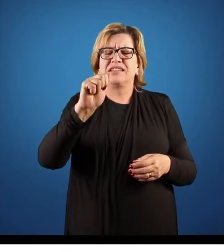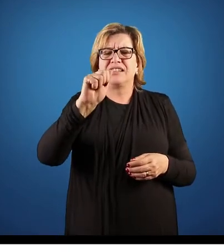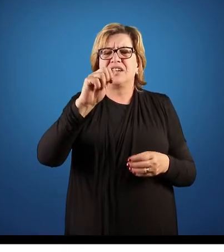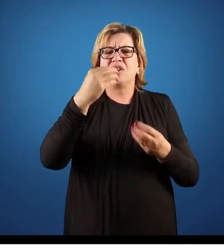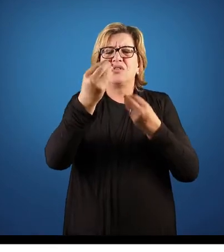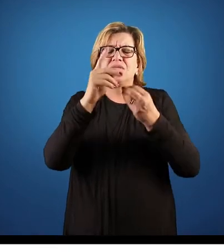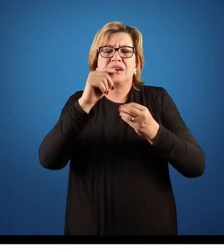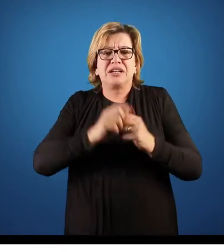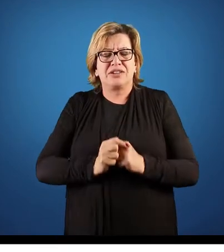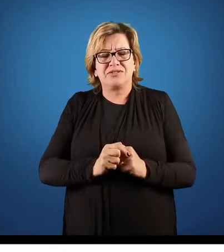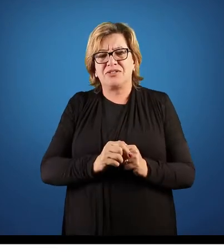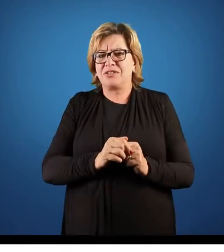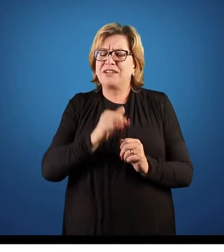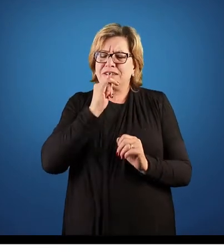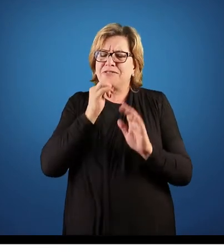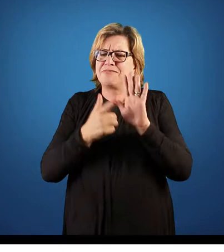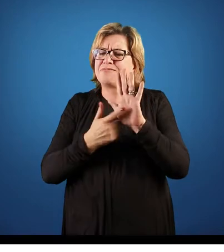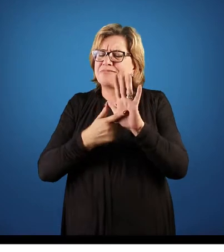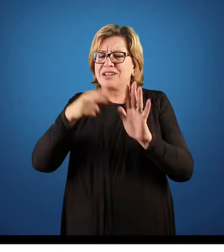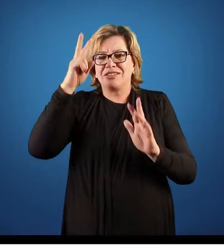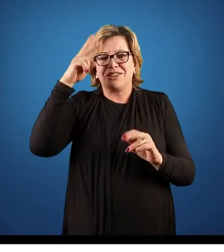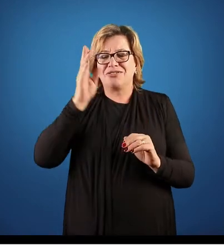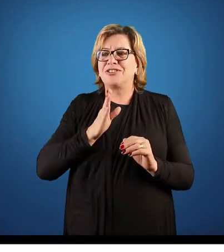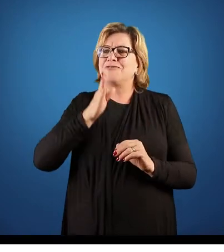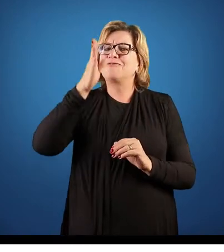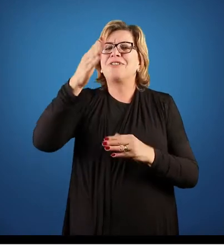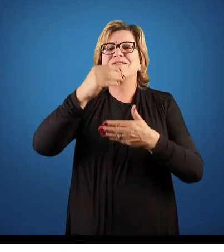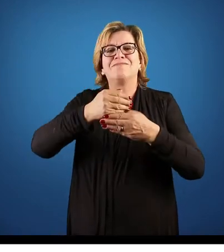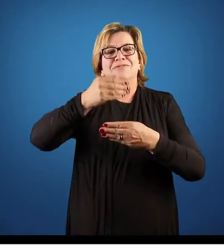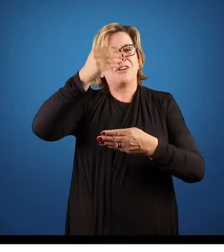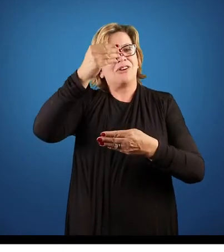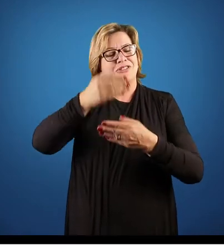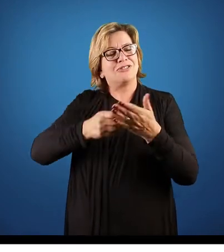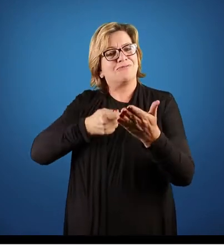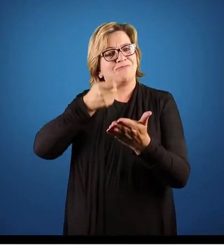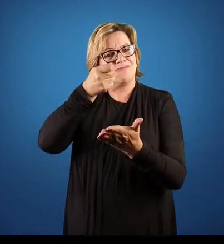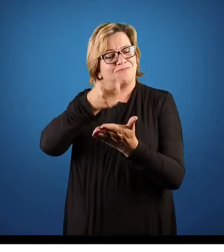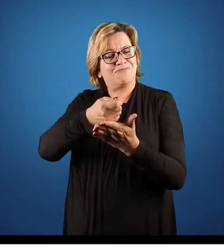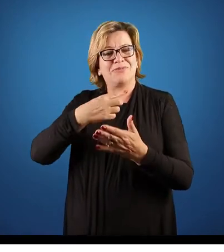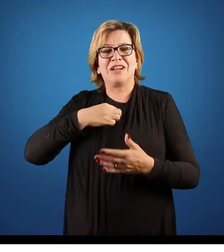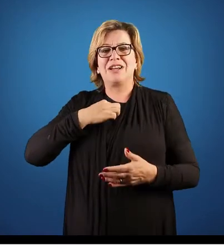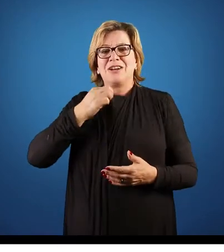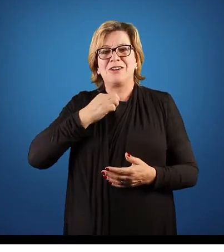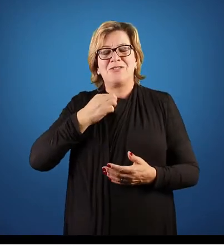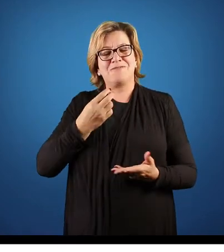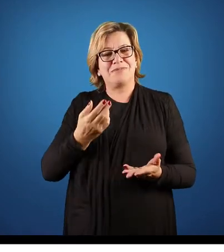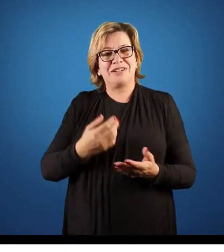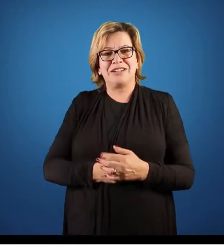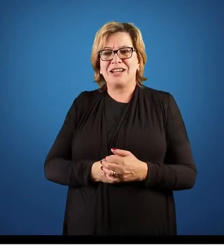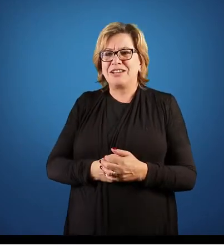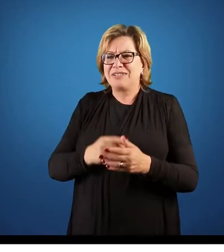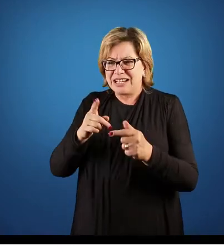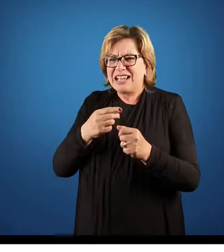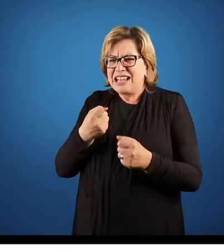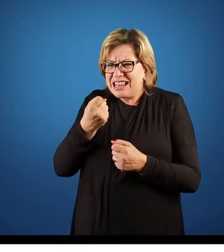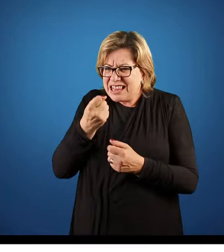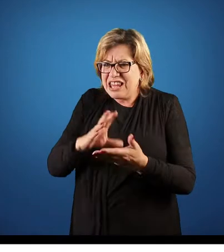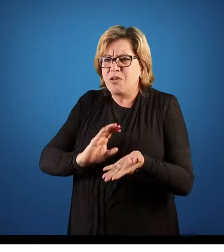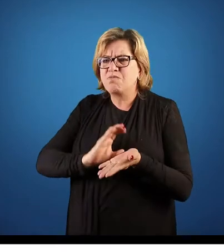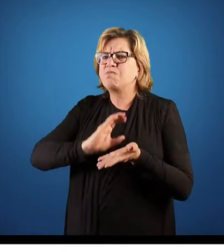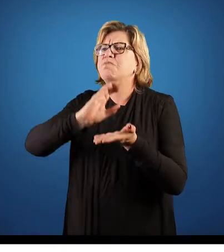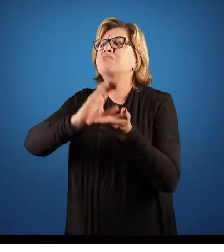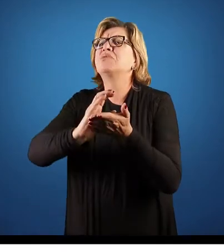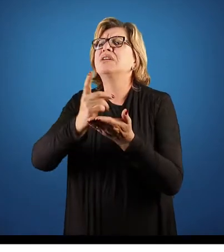exemplo pra vocês conta mais uma historinha você vai a uma loja comprar uma camisa você pede para a vendedora olha se eu pagar à vista o desconto